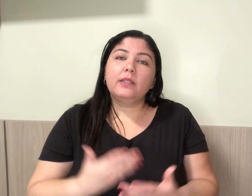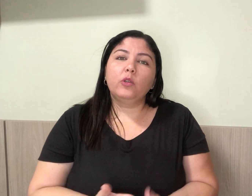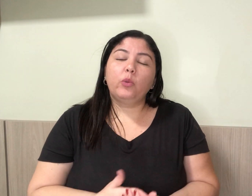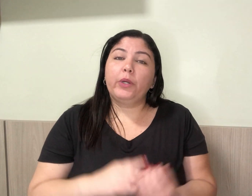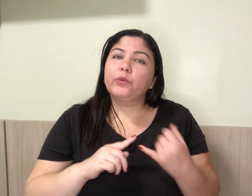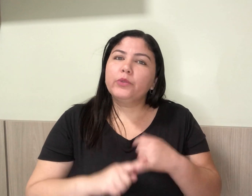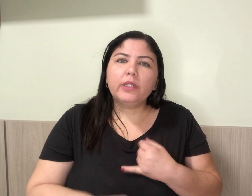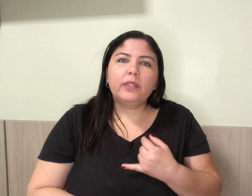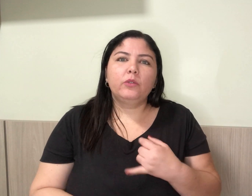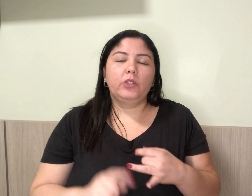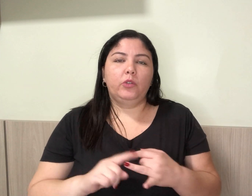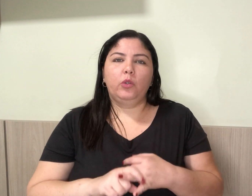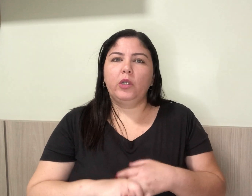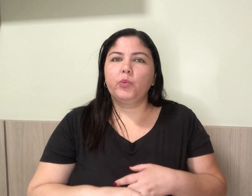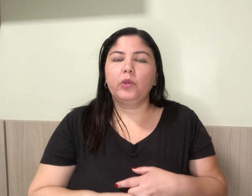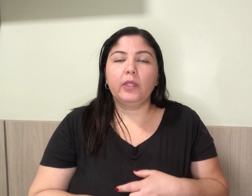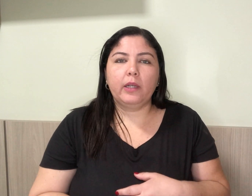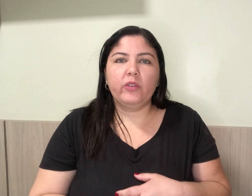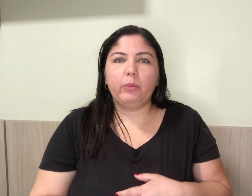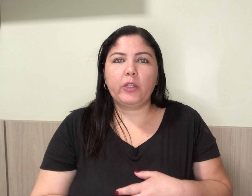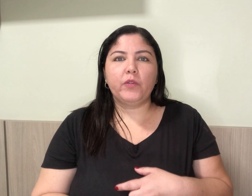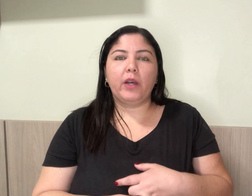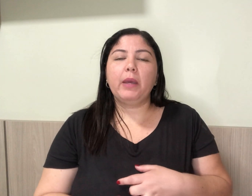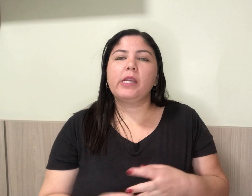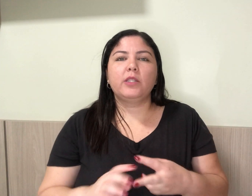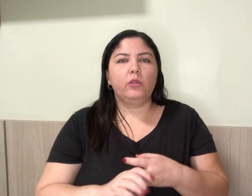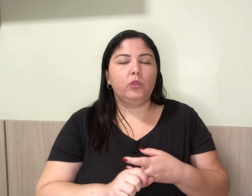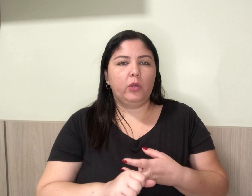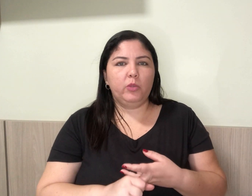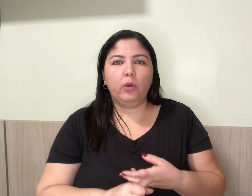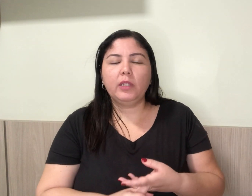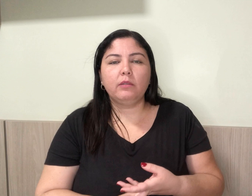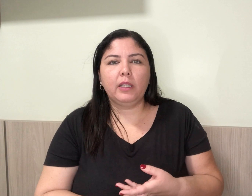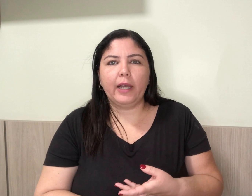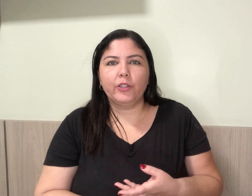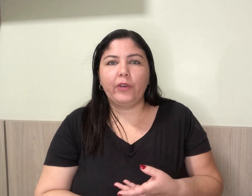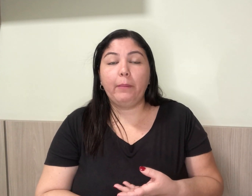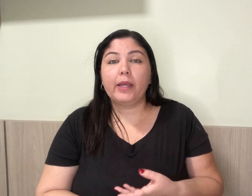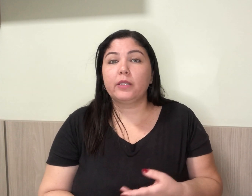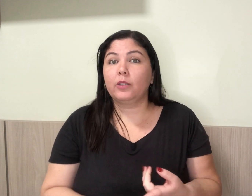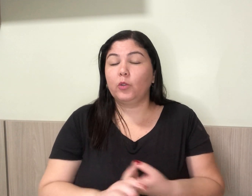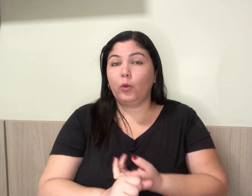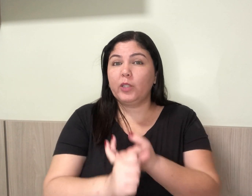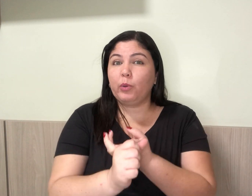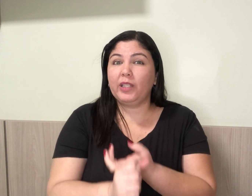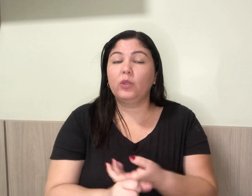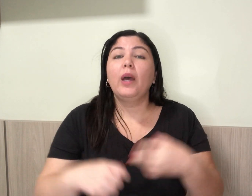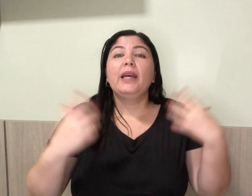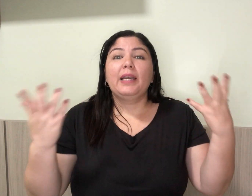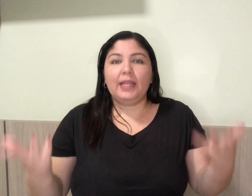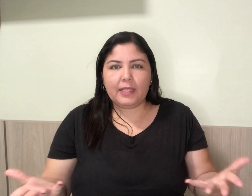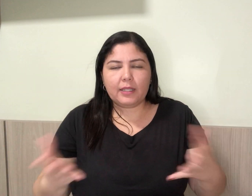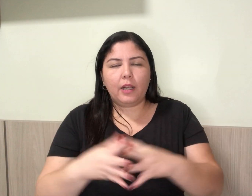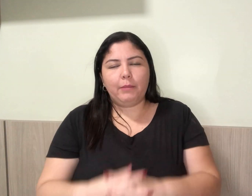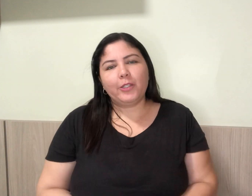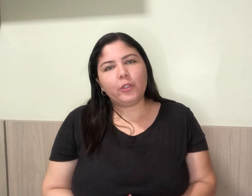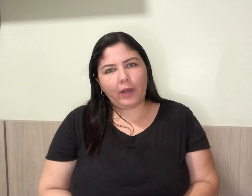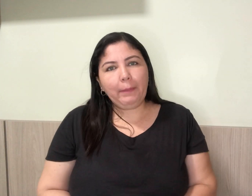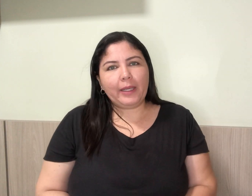eu estou perguntando, se eu estou respondendo afirmativamente, se eu estou respondendo negativamente, se eu estou respondendo